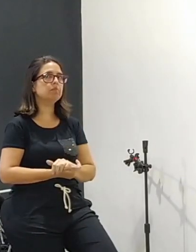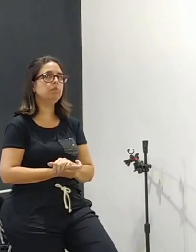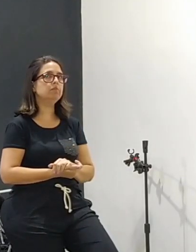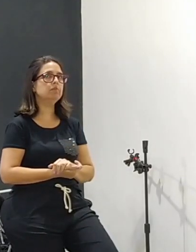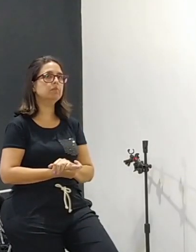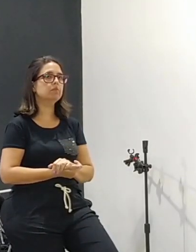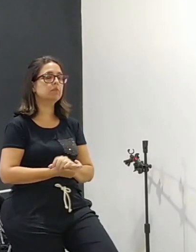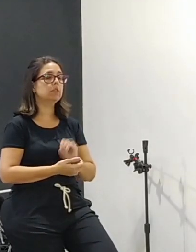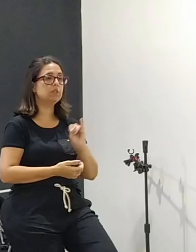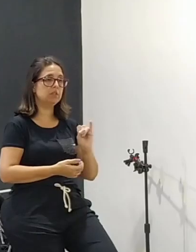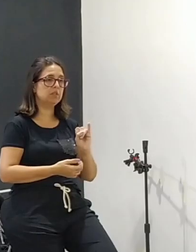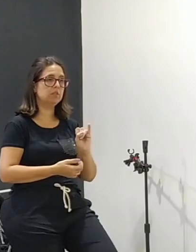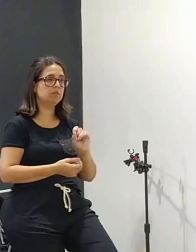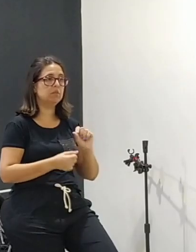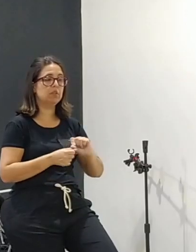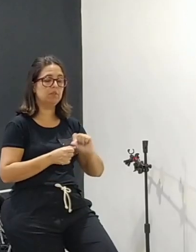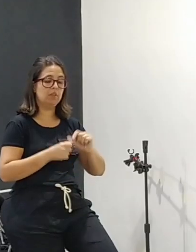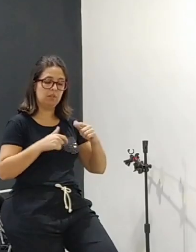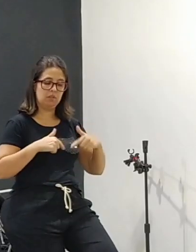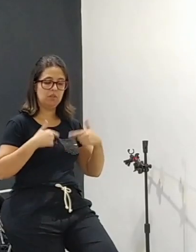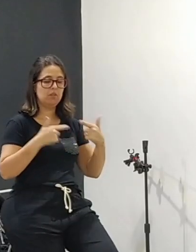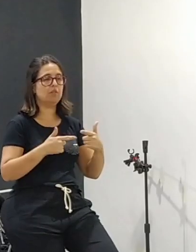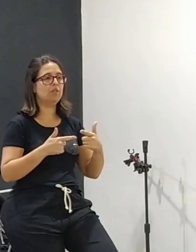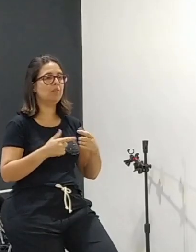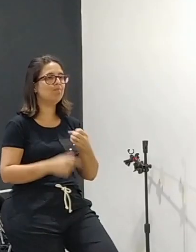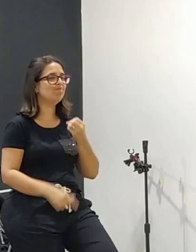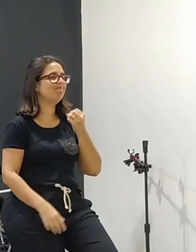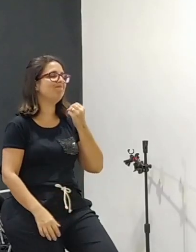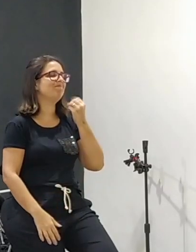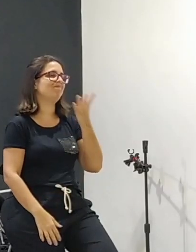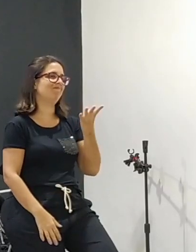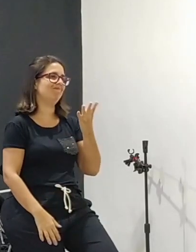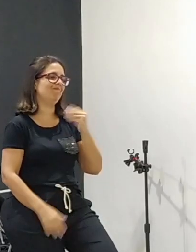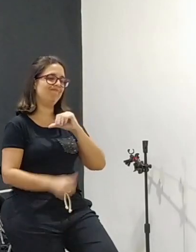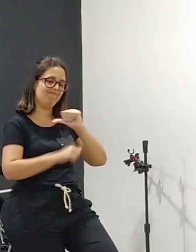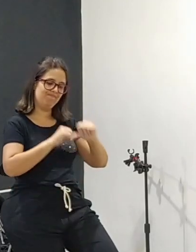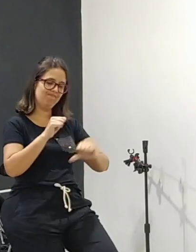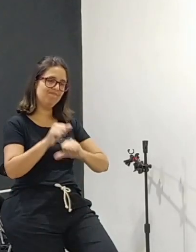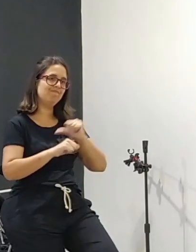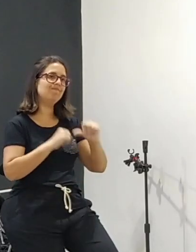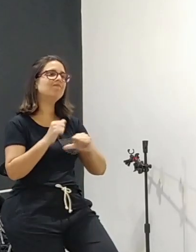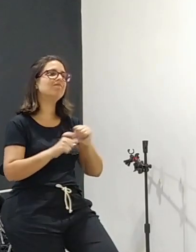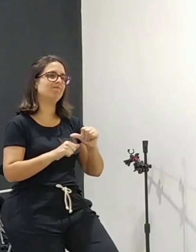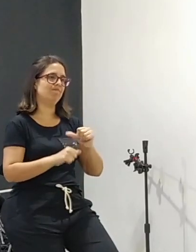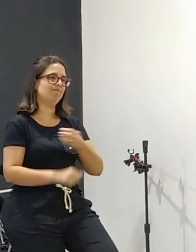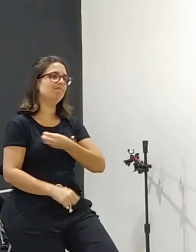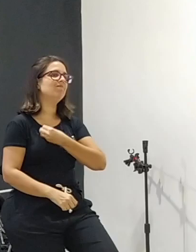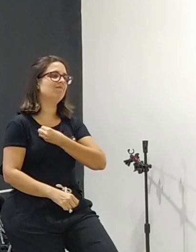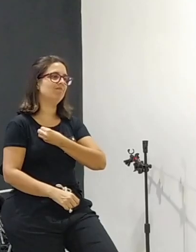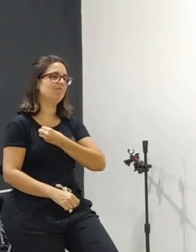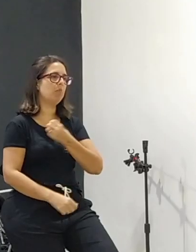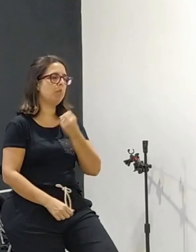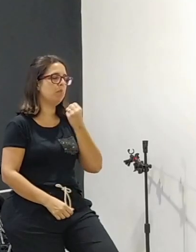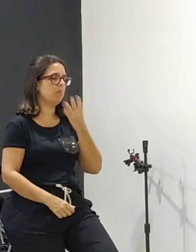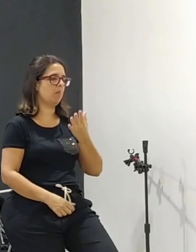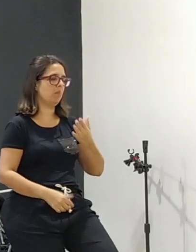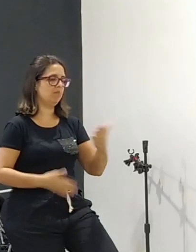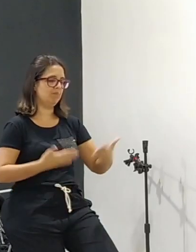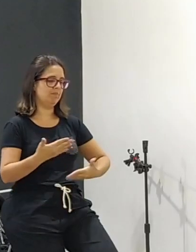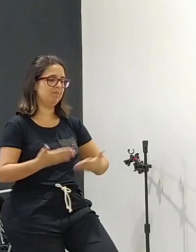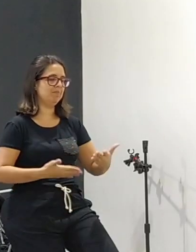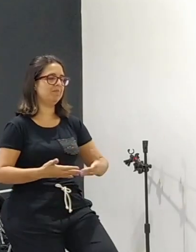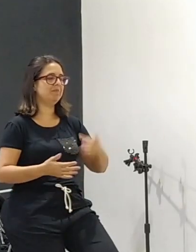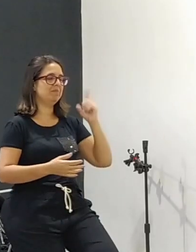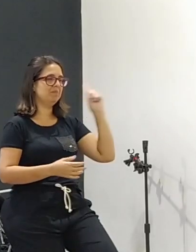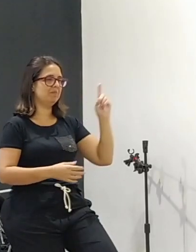Se você fizer tudo isso, vai valer a pena. Aleluia. Vai valer a pena. Vale a pena servir a Deus. Vale a